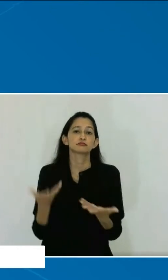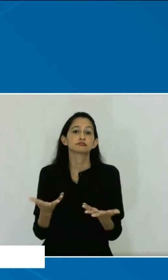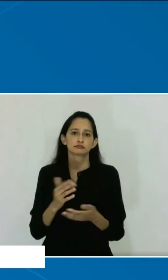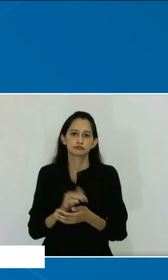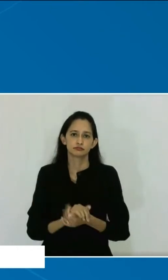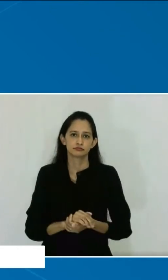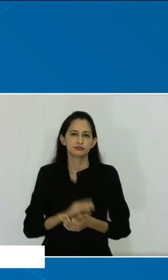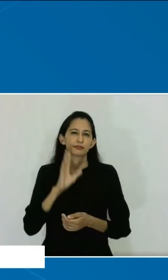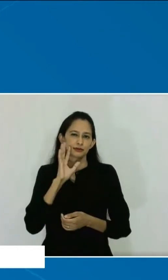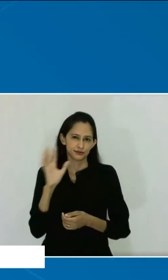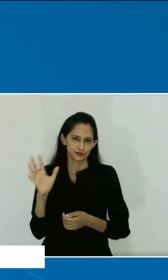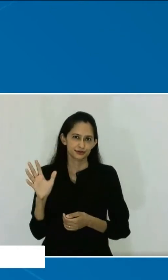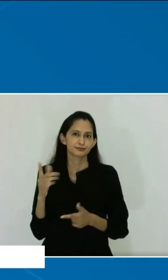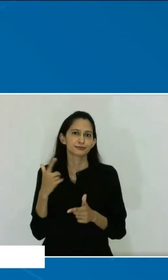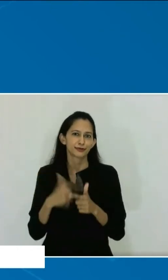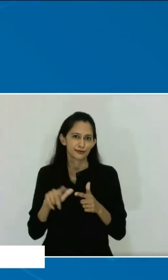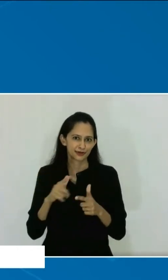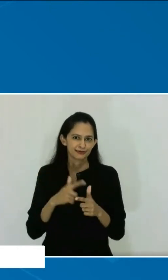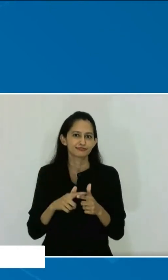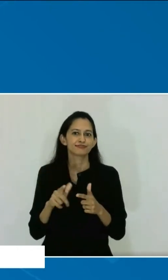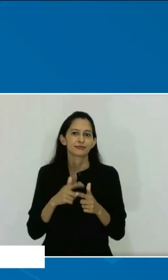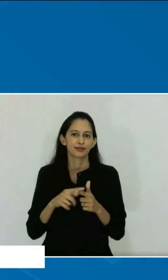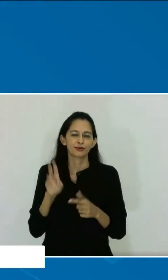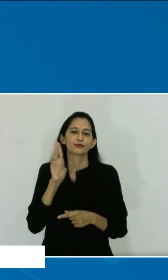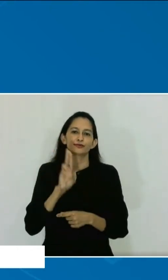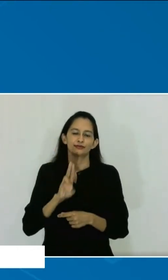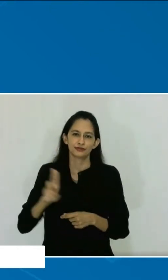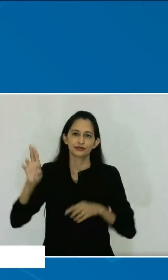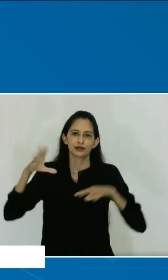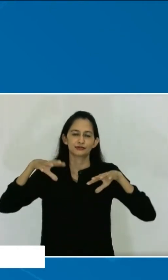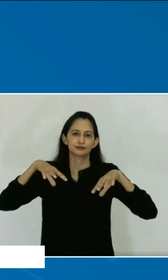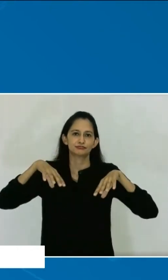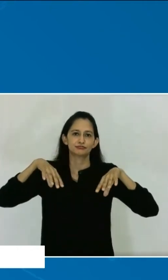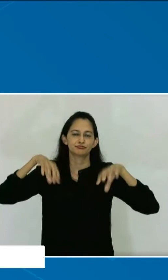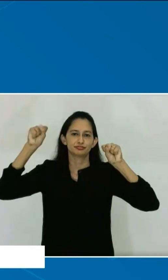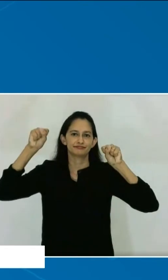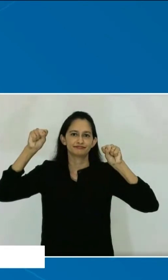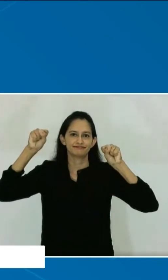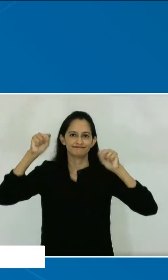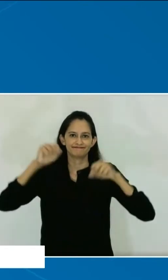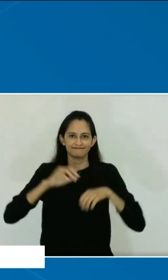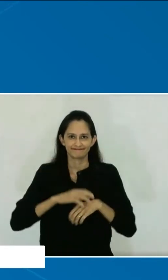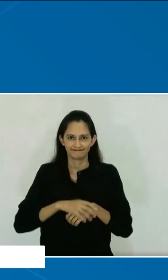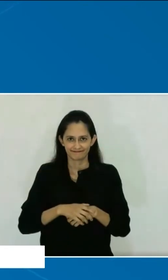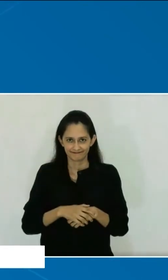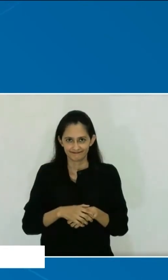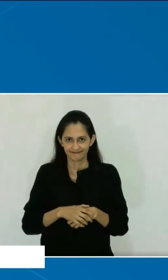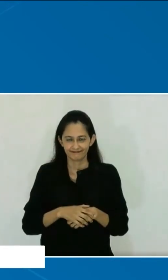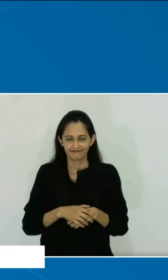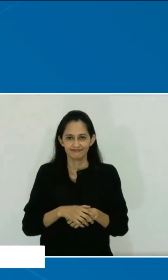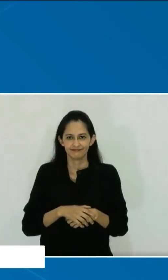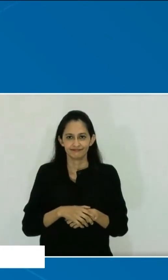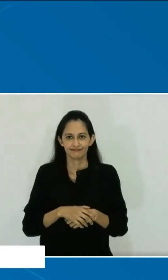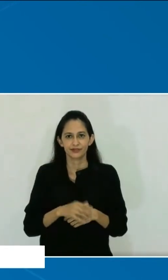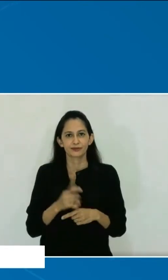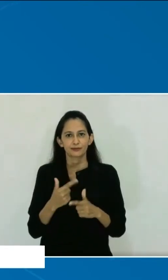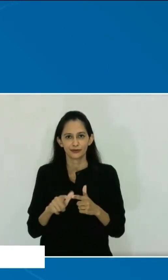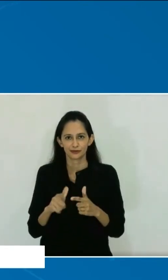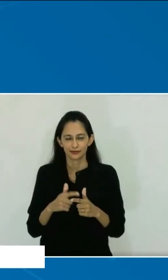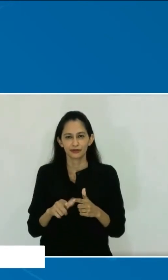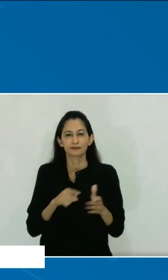você imagina o desastre que seria a energia elétrica de uma universidade cortada.